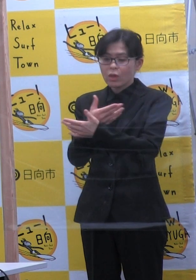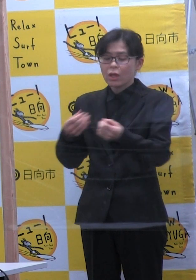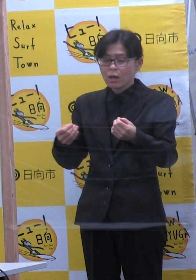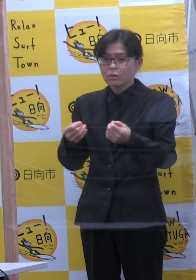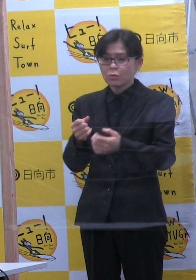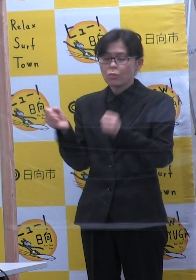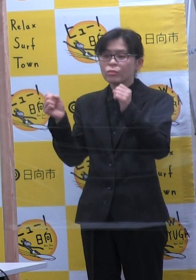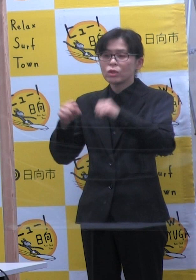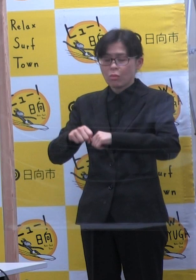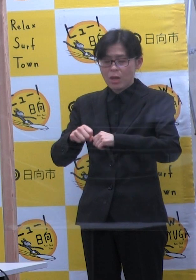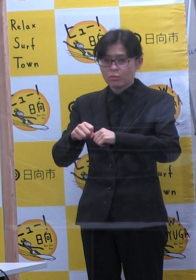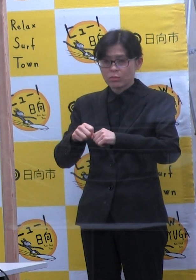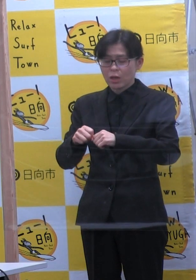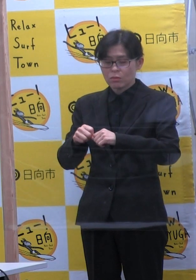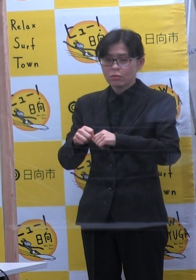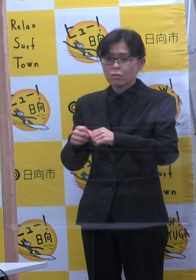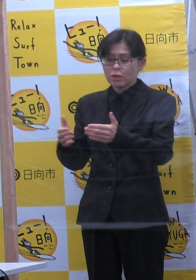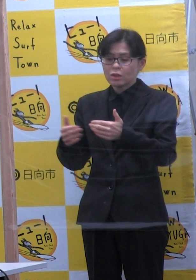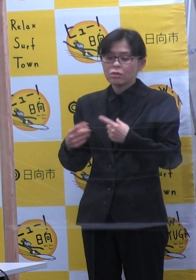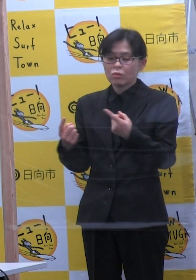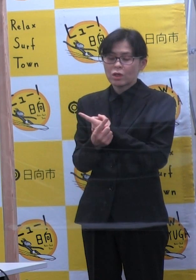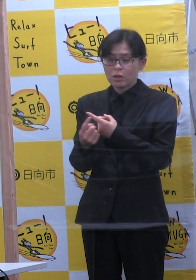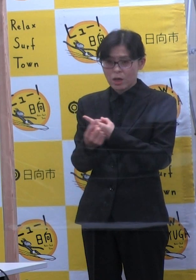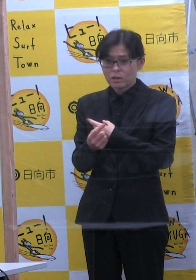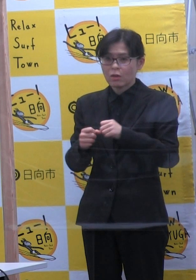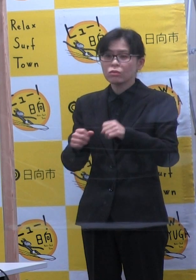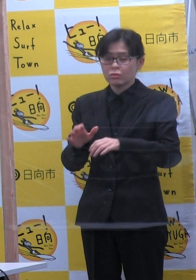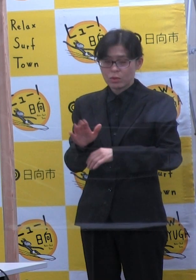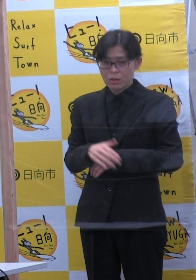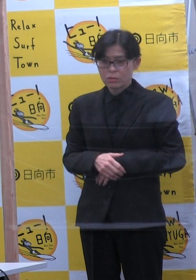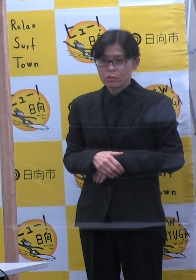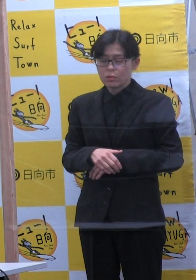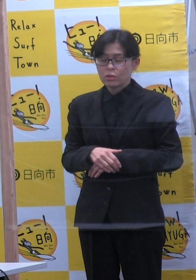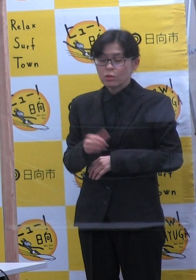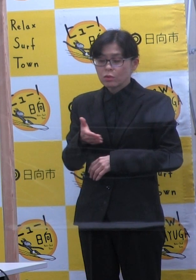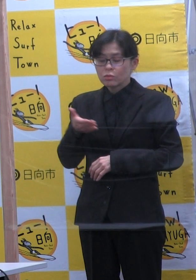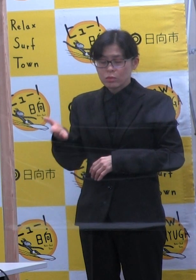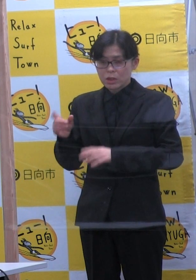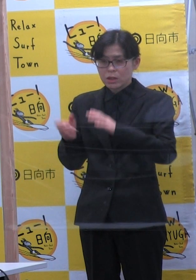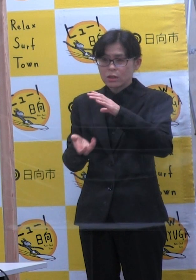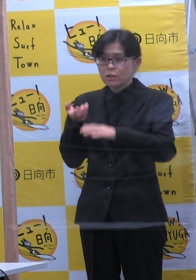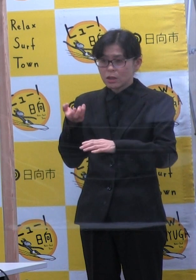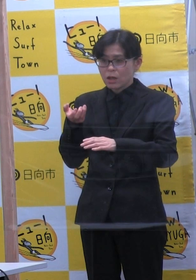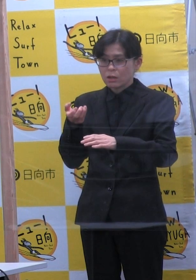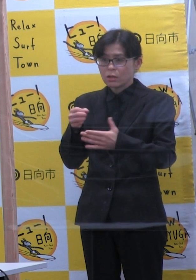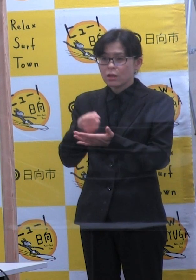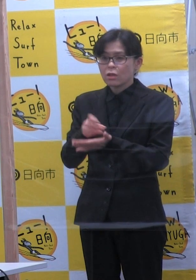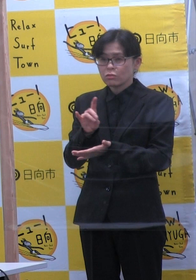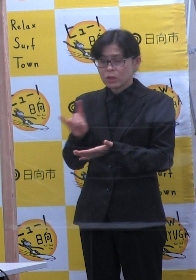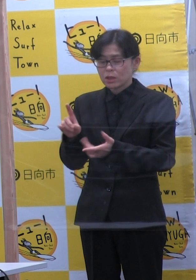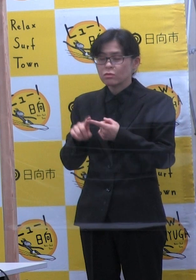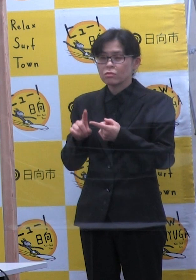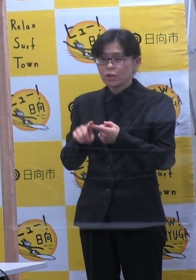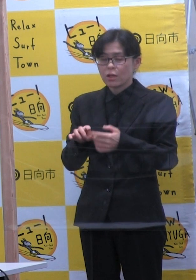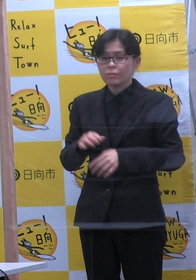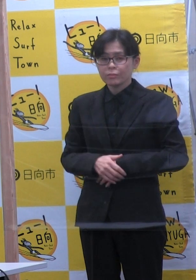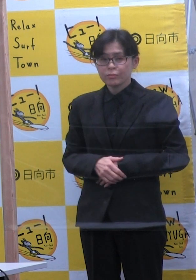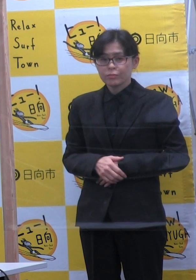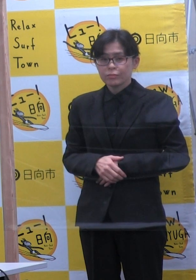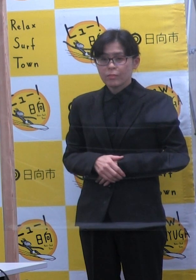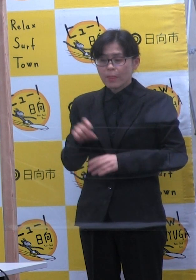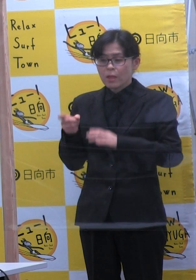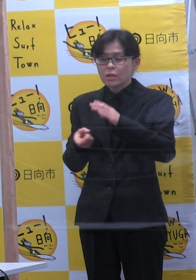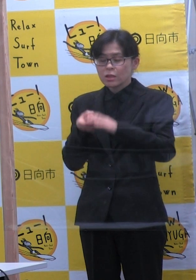行うものであります。次に事件決議についてです。 事件決議